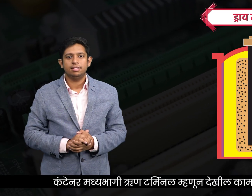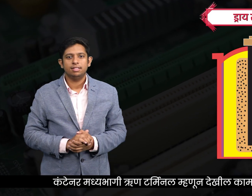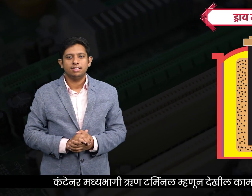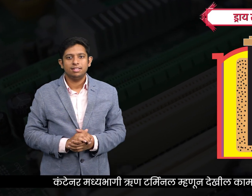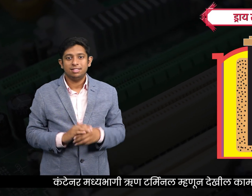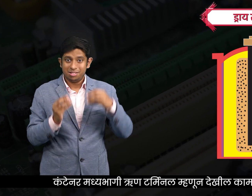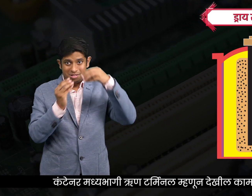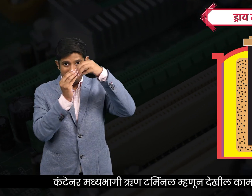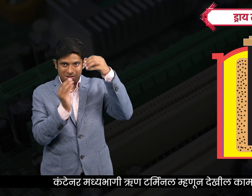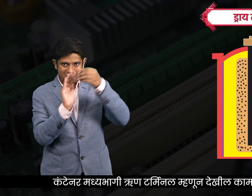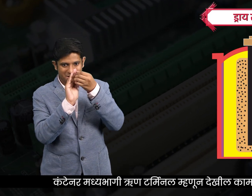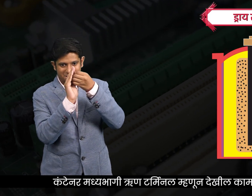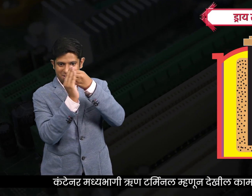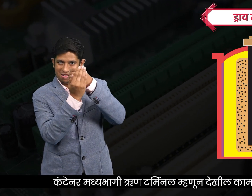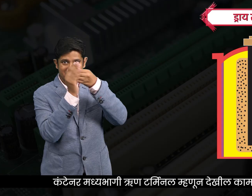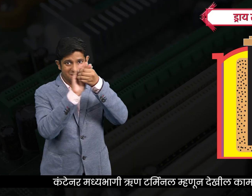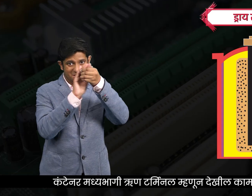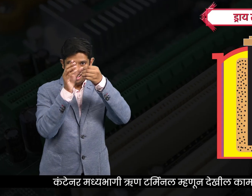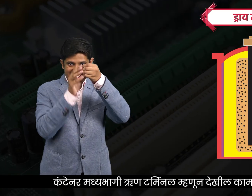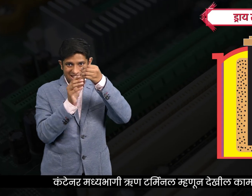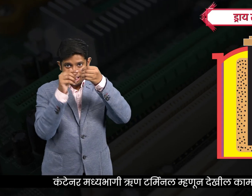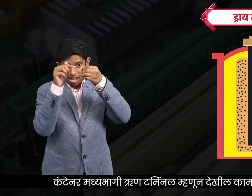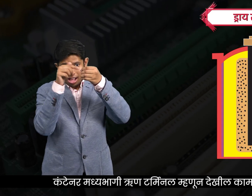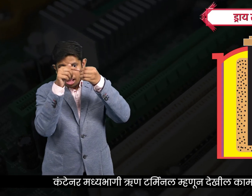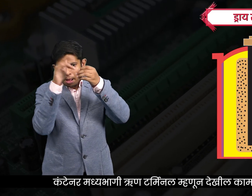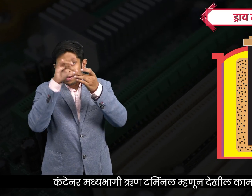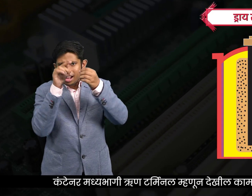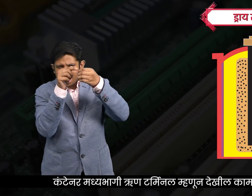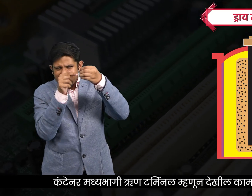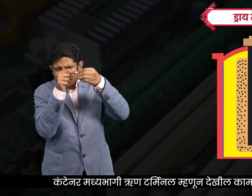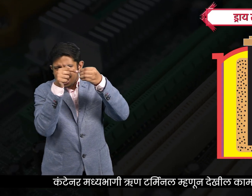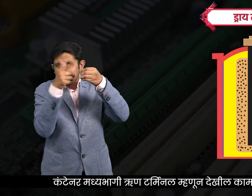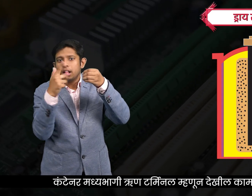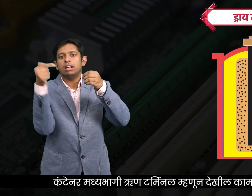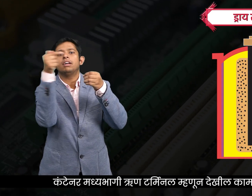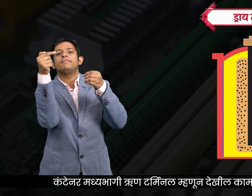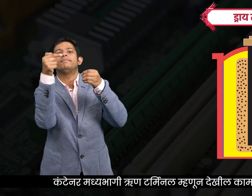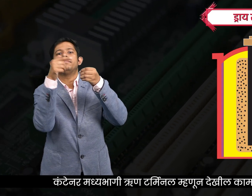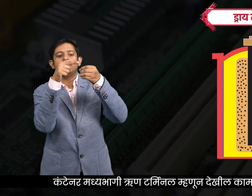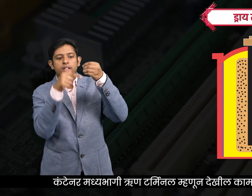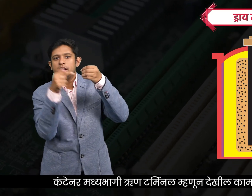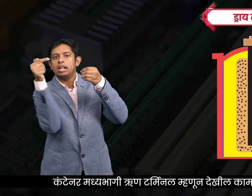कंटेनर मध्यभागी ऋण टर्मिनल म्हणून देखील काम करतो.